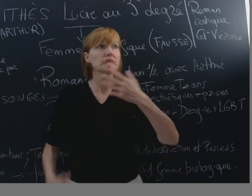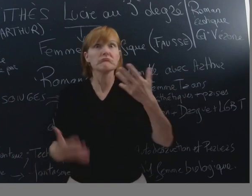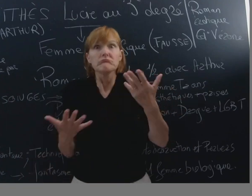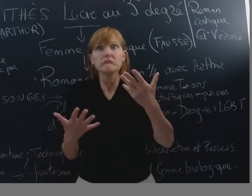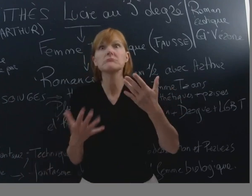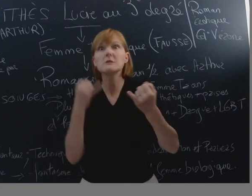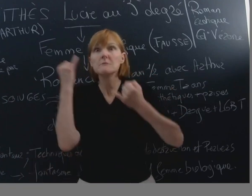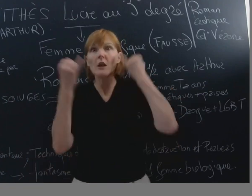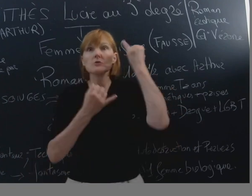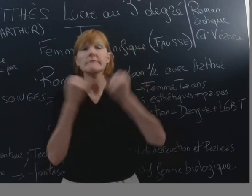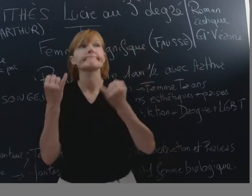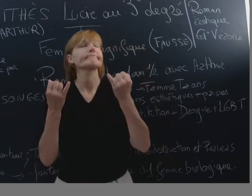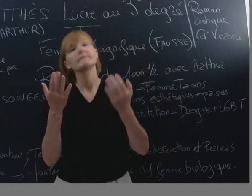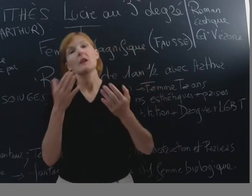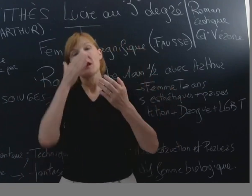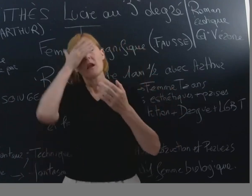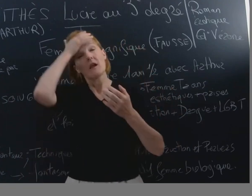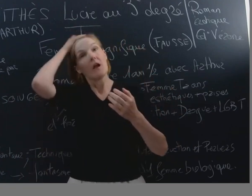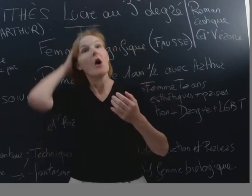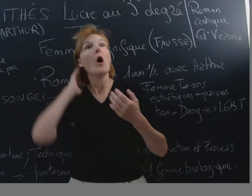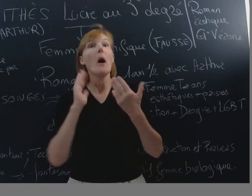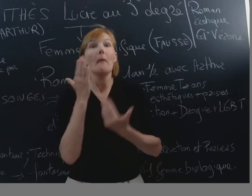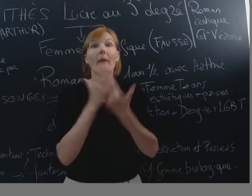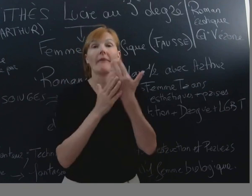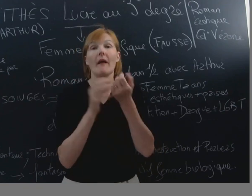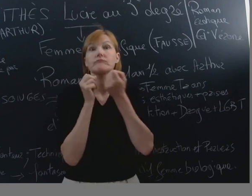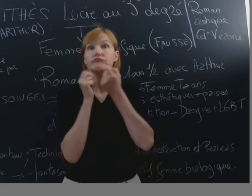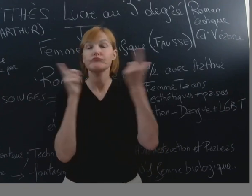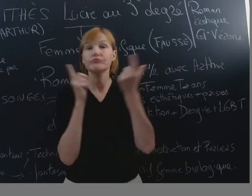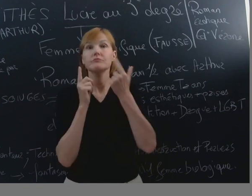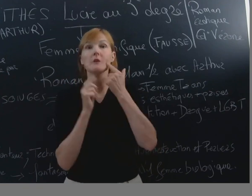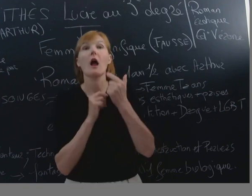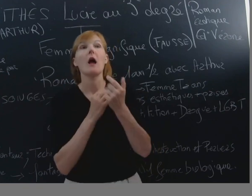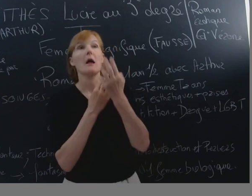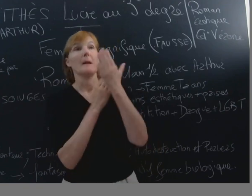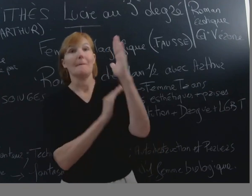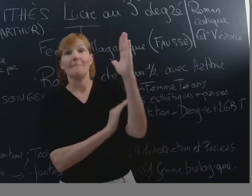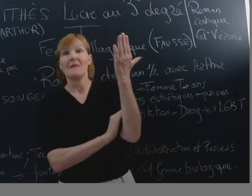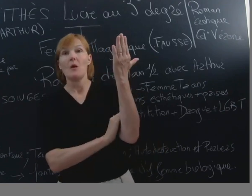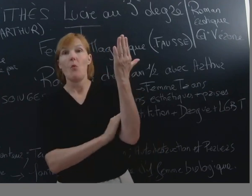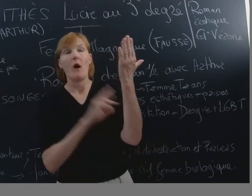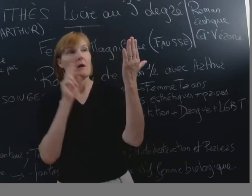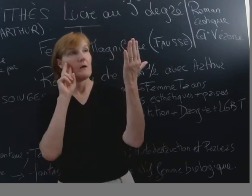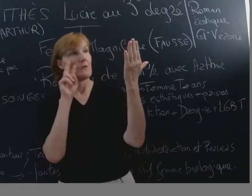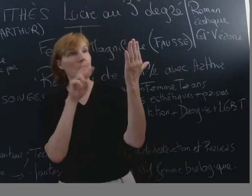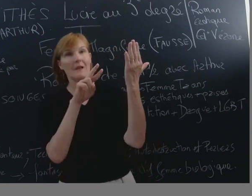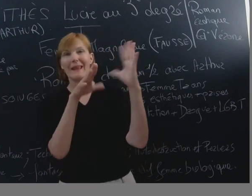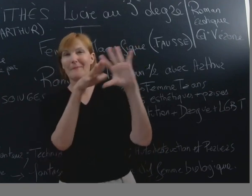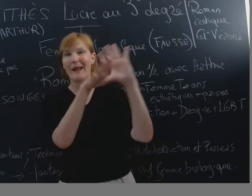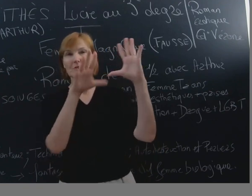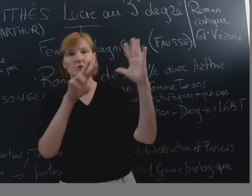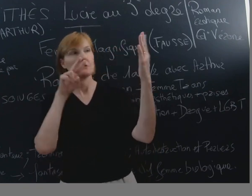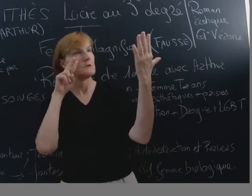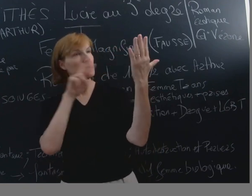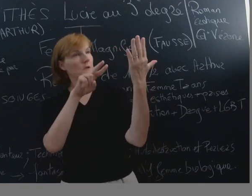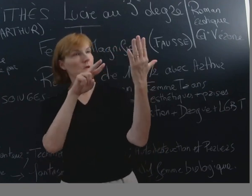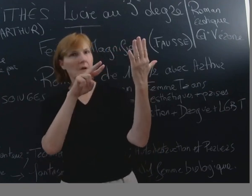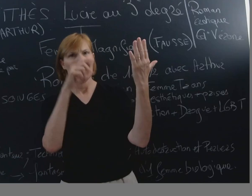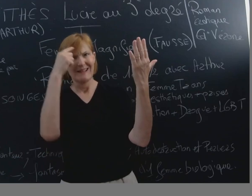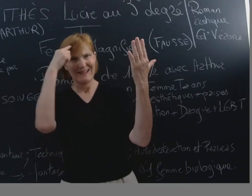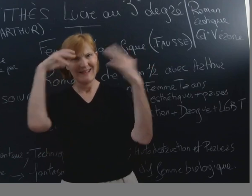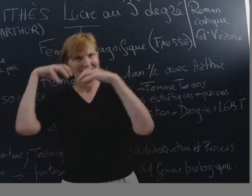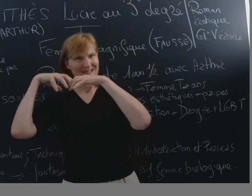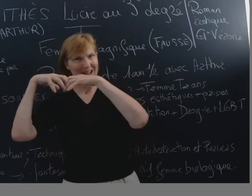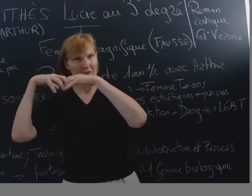automatiquement sont liées à au mensonge imaginez un petit peu le matin devant son miroir la personne